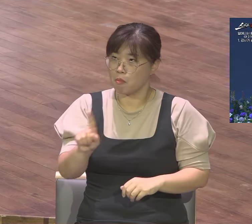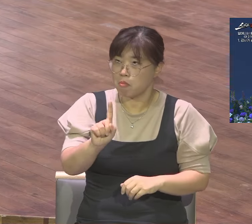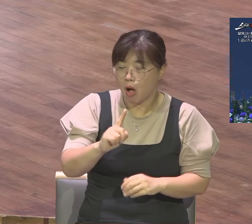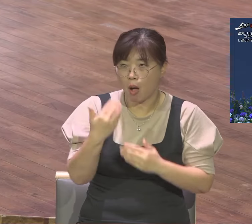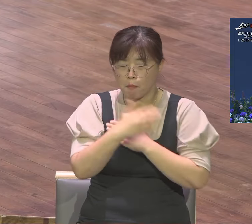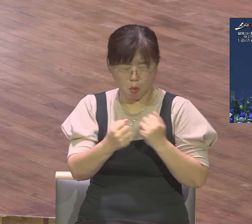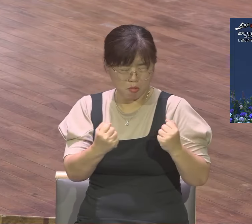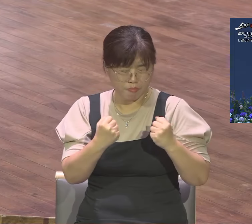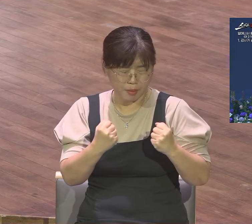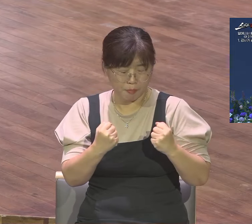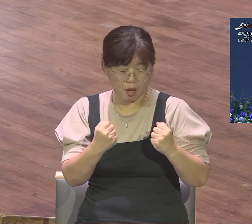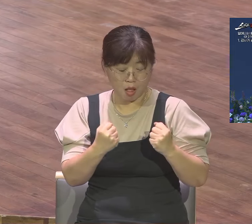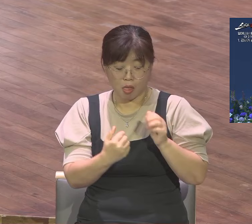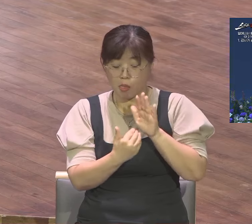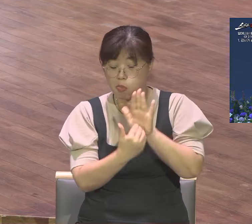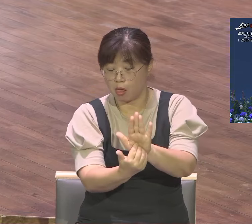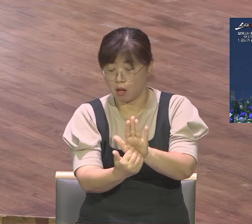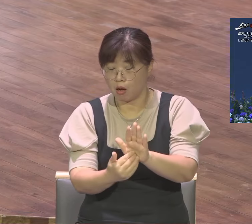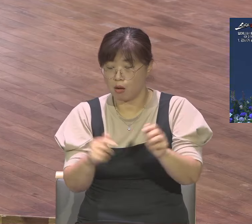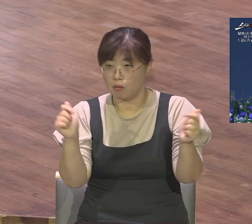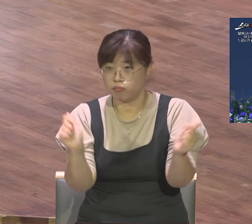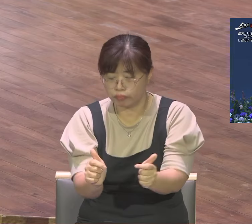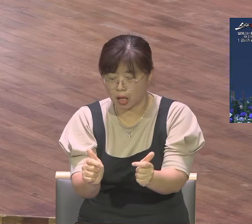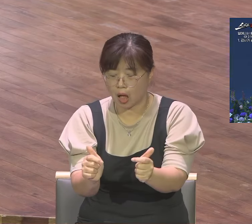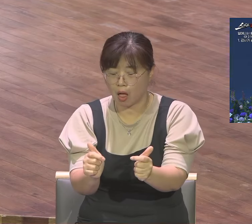그것이 뭐냐? 감사생활.